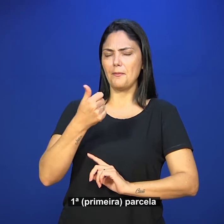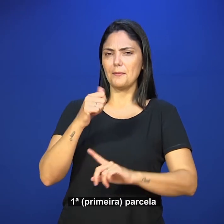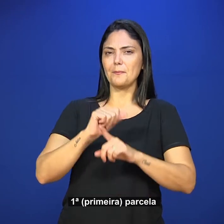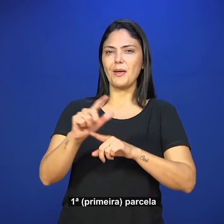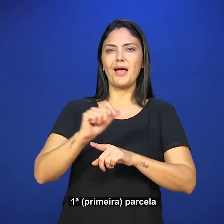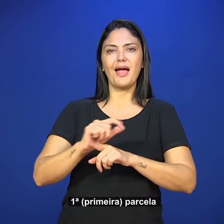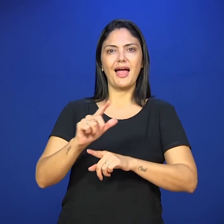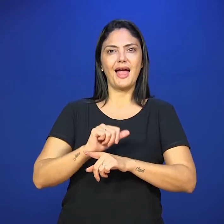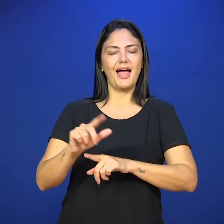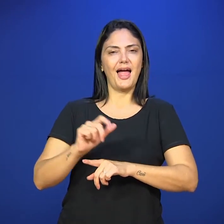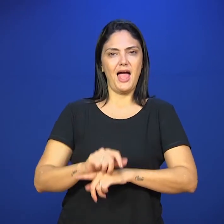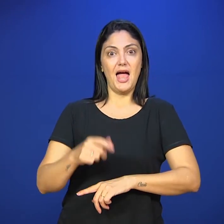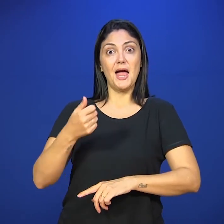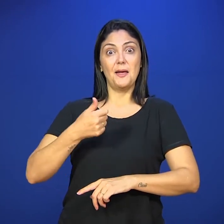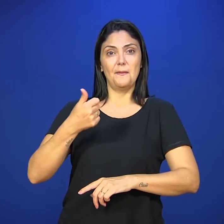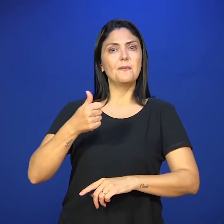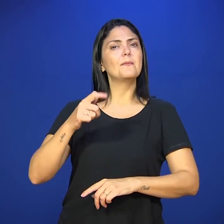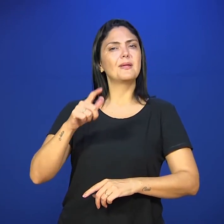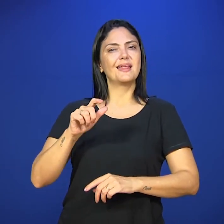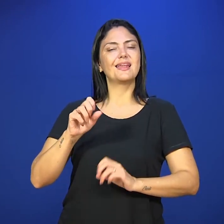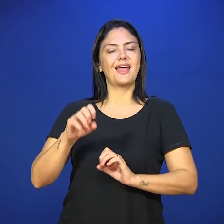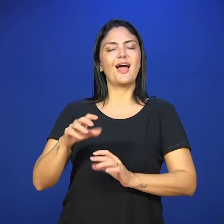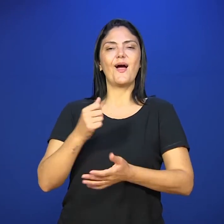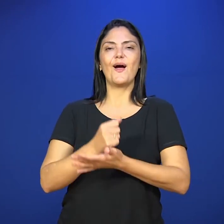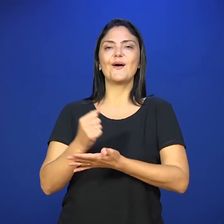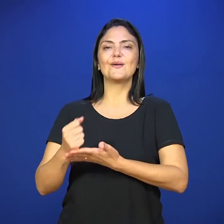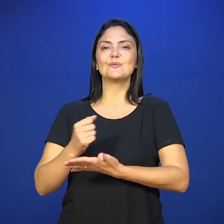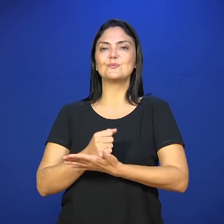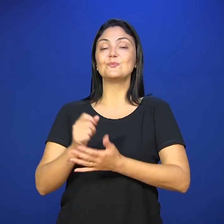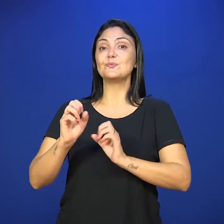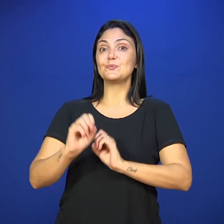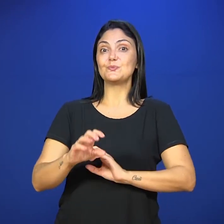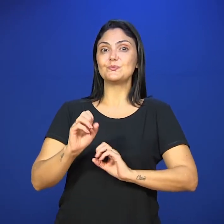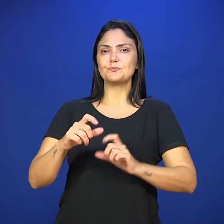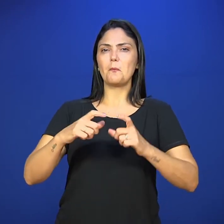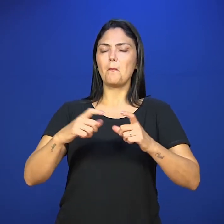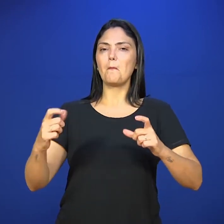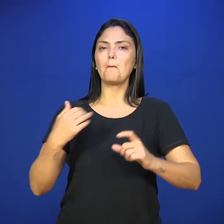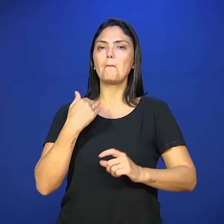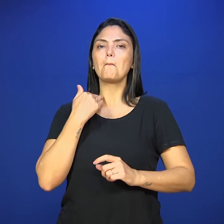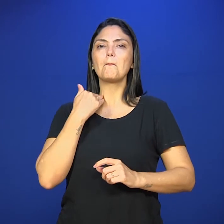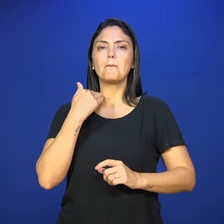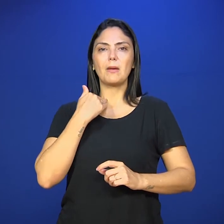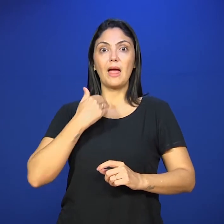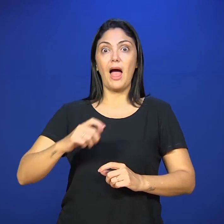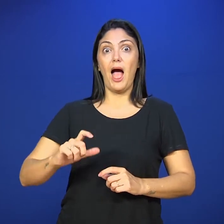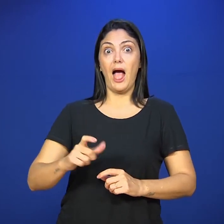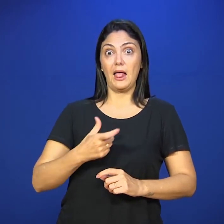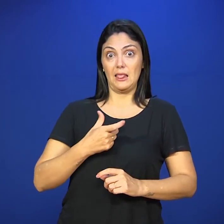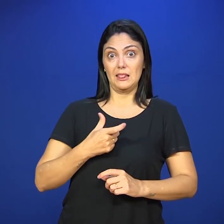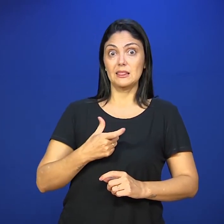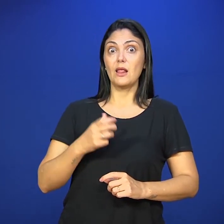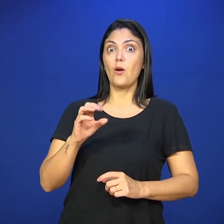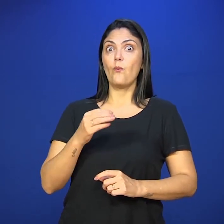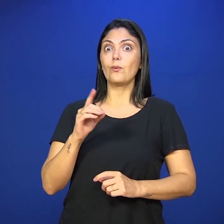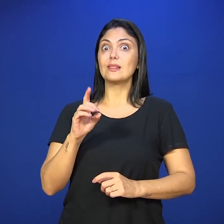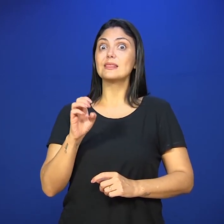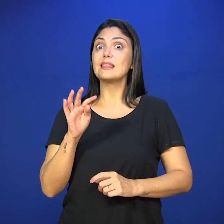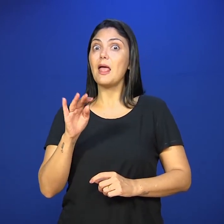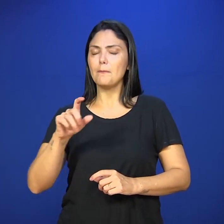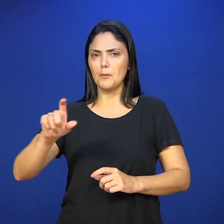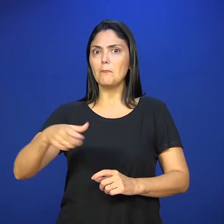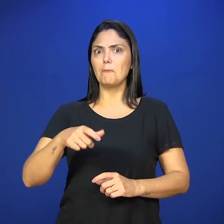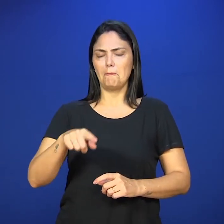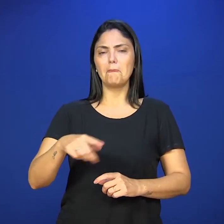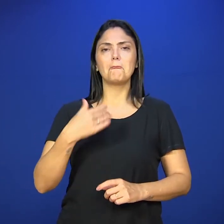parcela, correspondente aos serviços educacionais, mediante boleto bancário, cartão de crédito ou débito, em